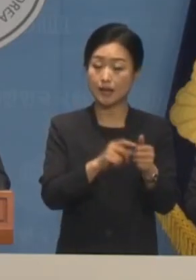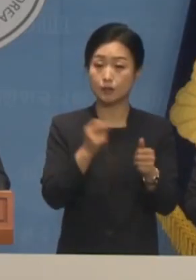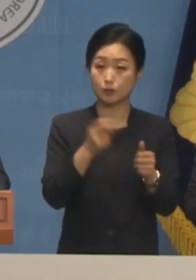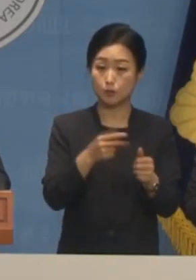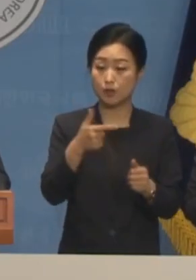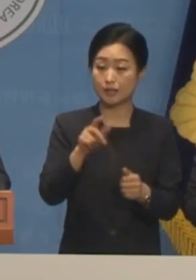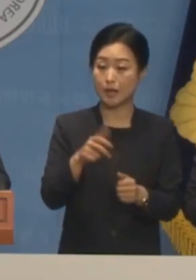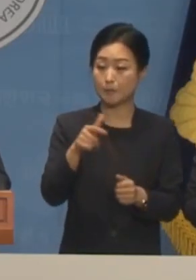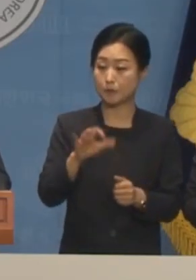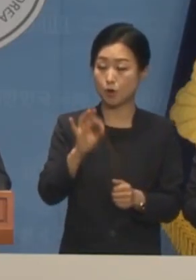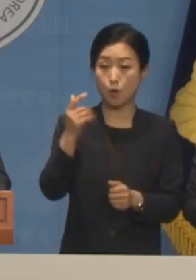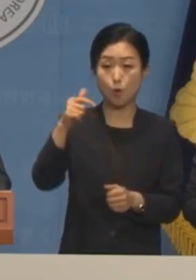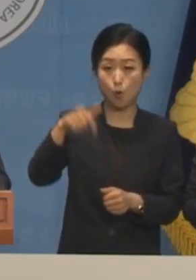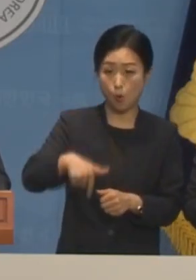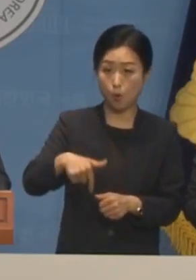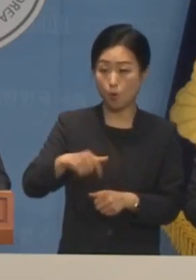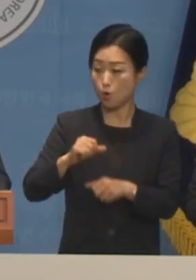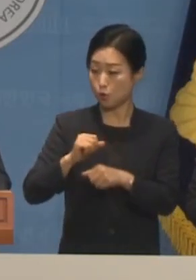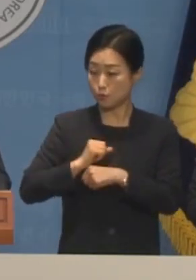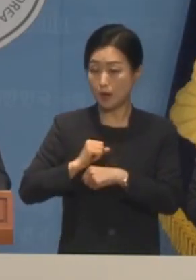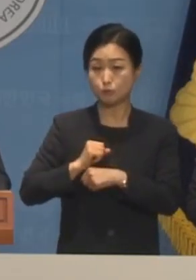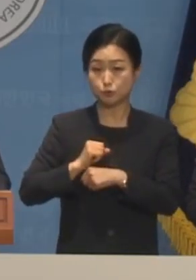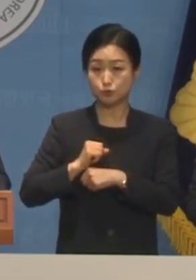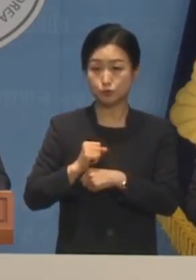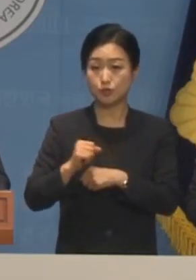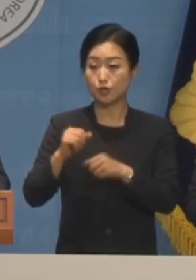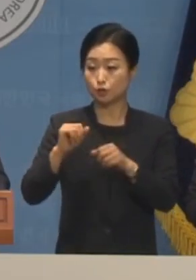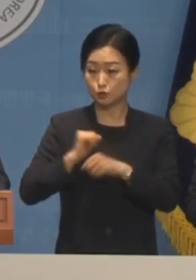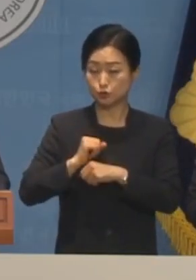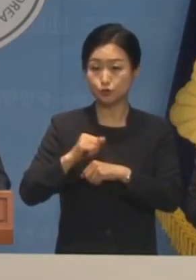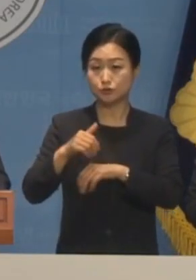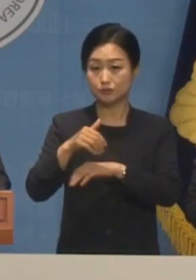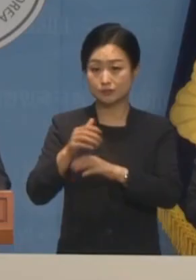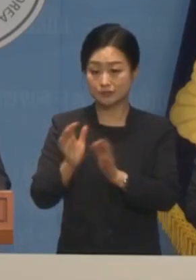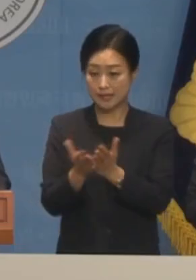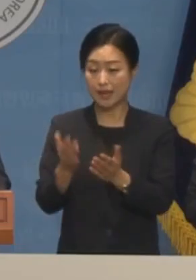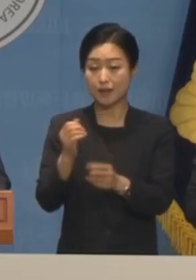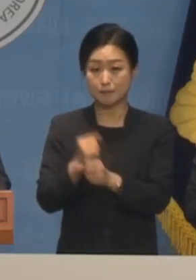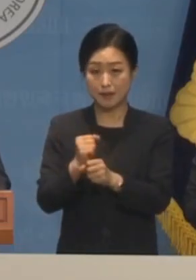남정옥 전 국방부 군사편찬연구소